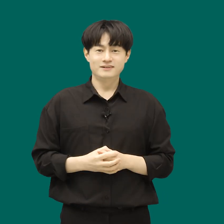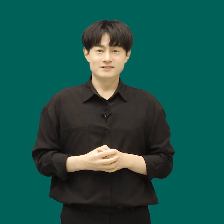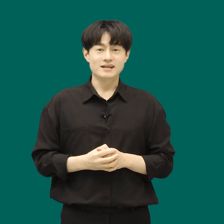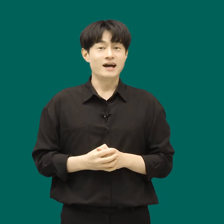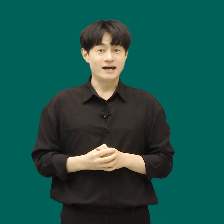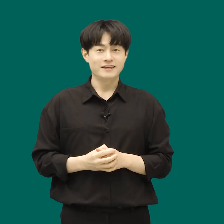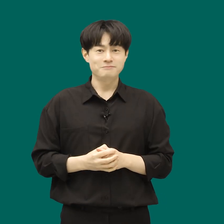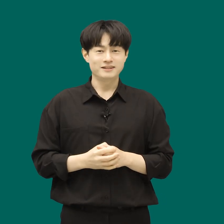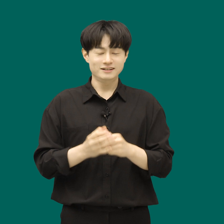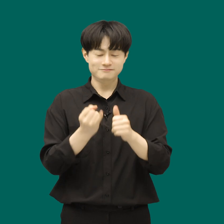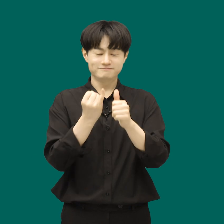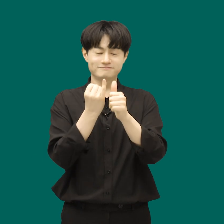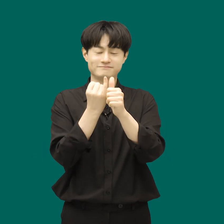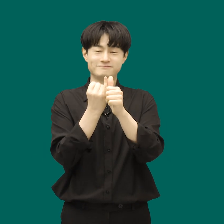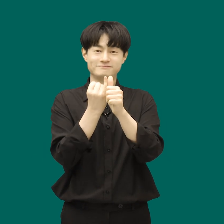자, 아내입니다.